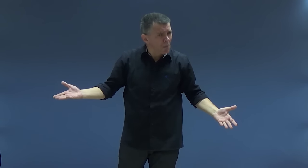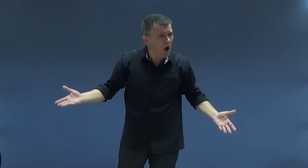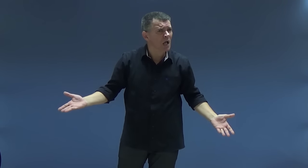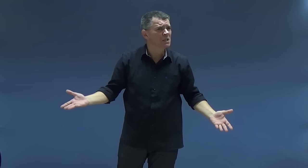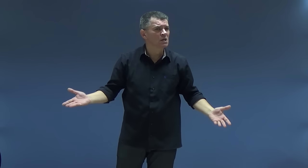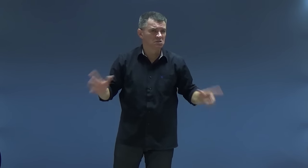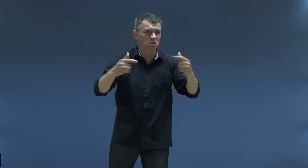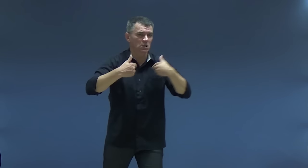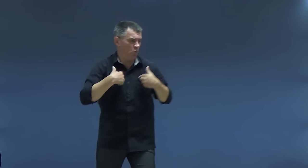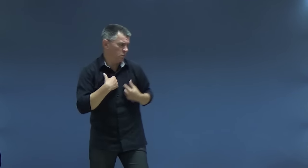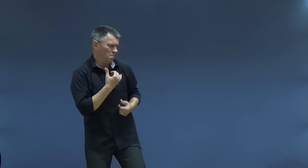perdão.